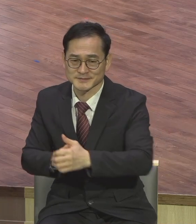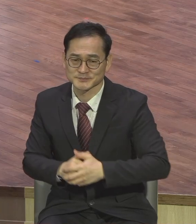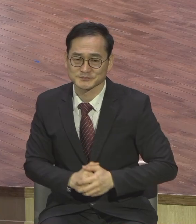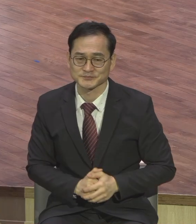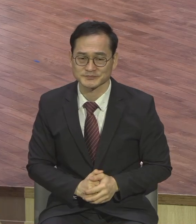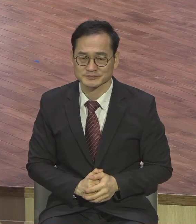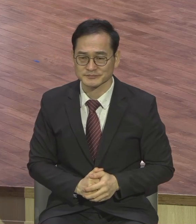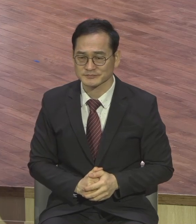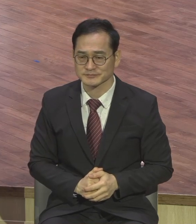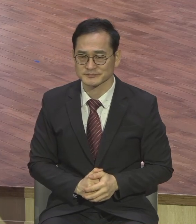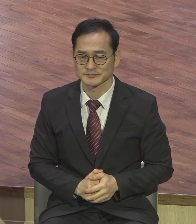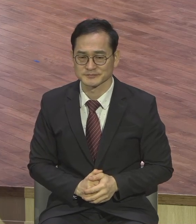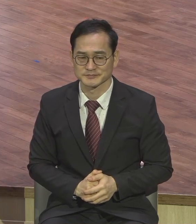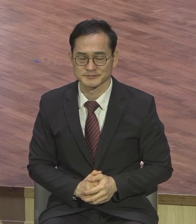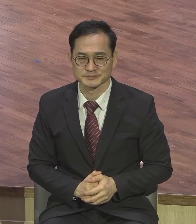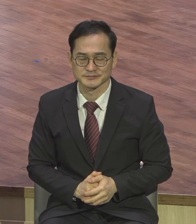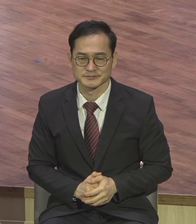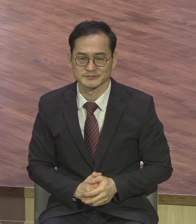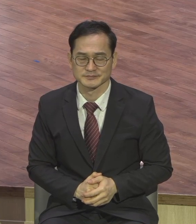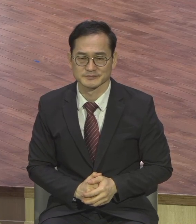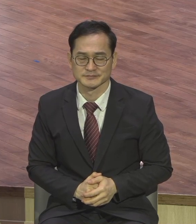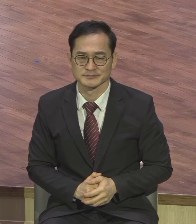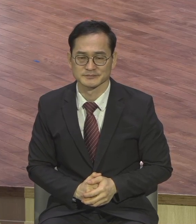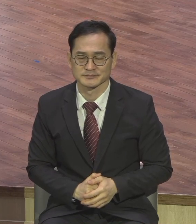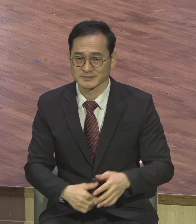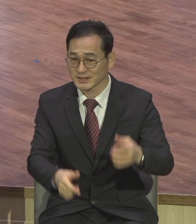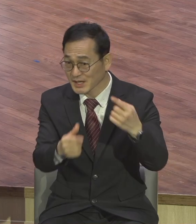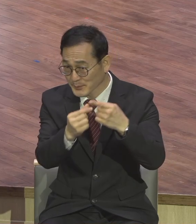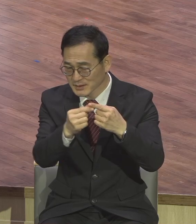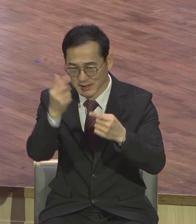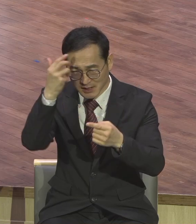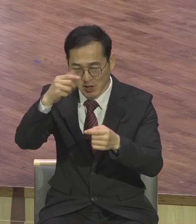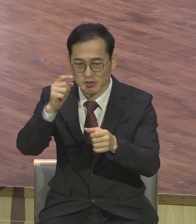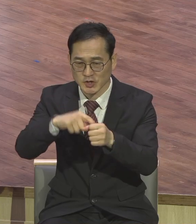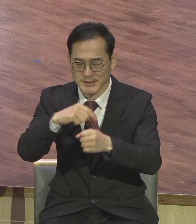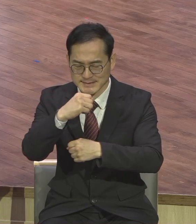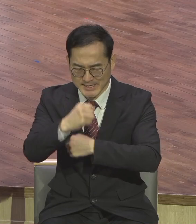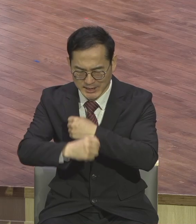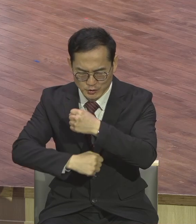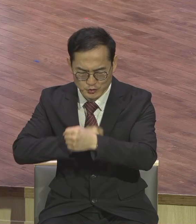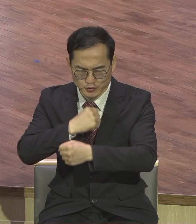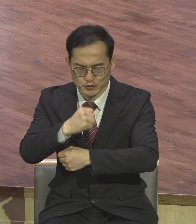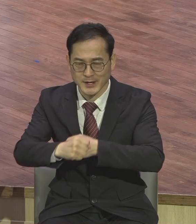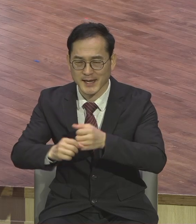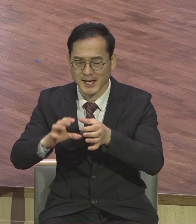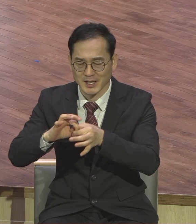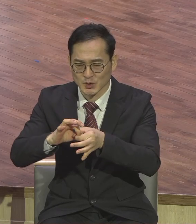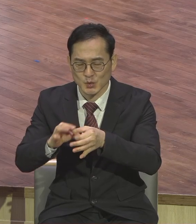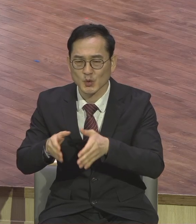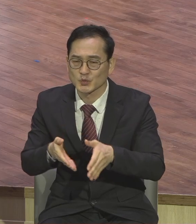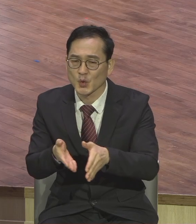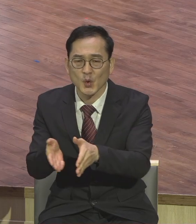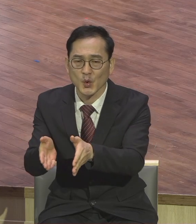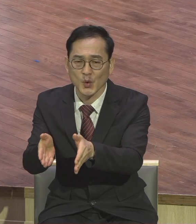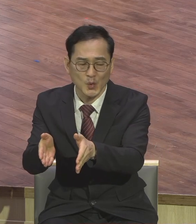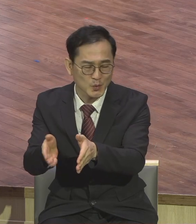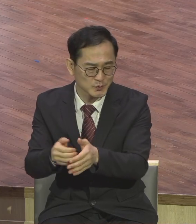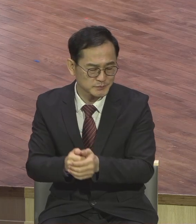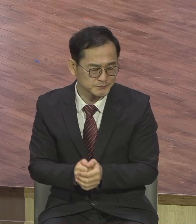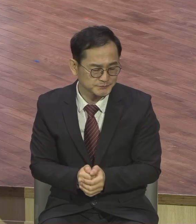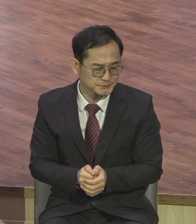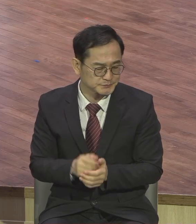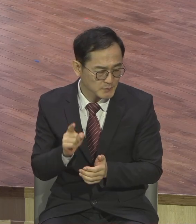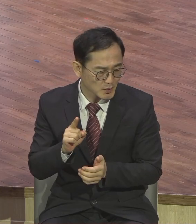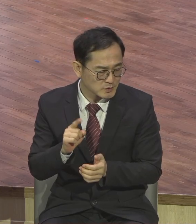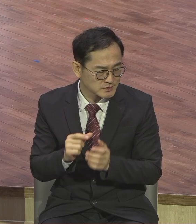축복합니다. 첫째로 영적 자유함의 유일한 통로입니다. 1절입니다.